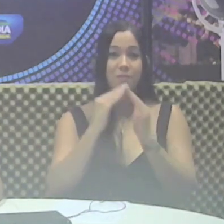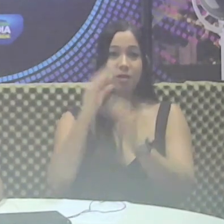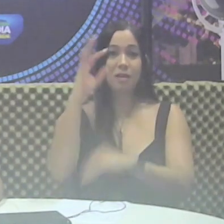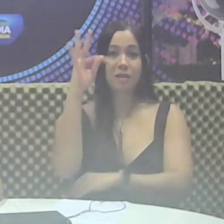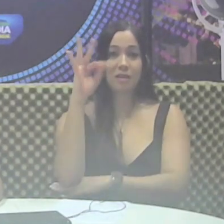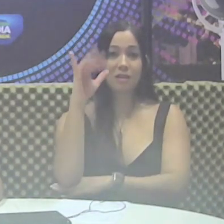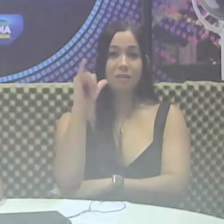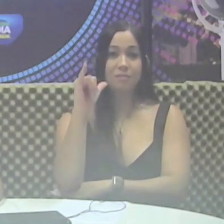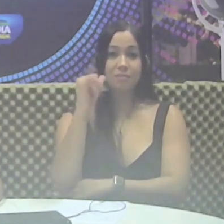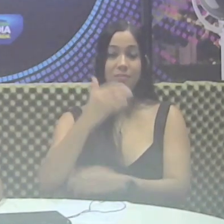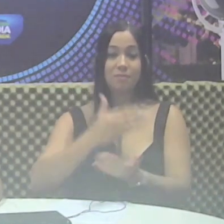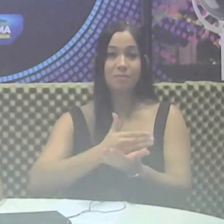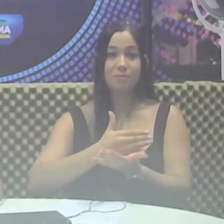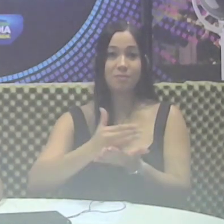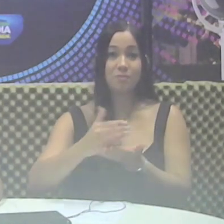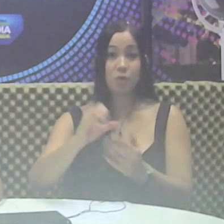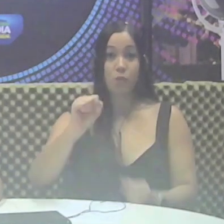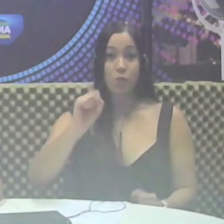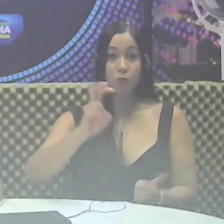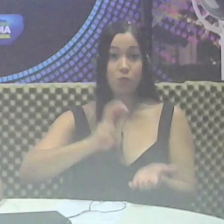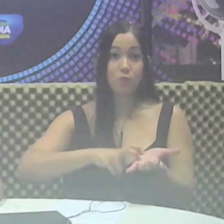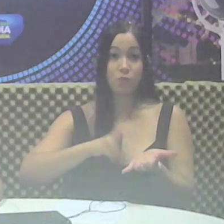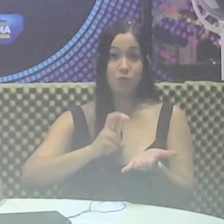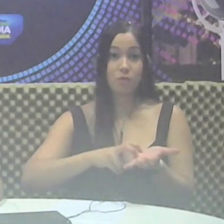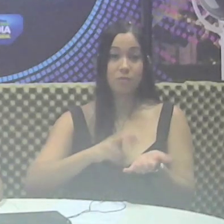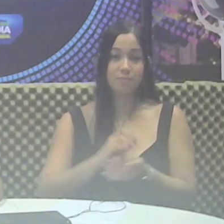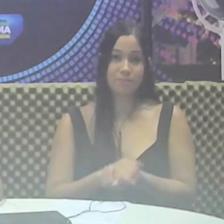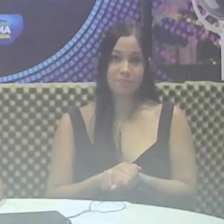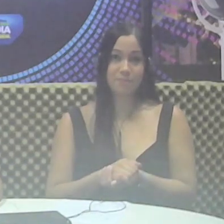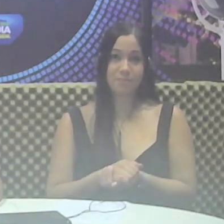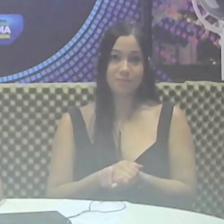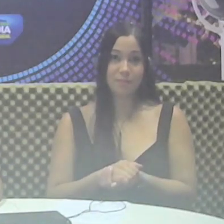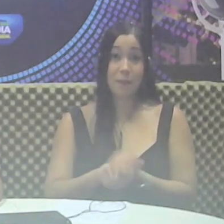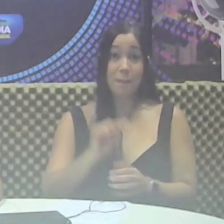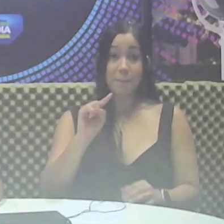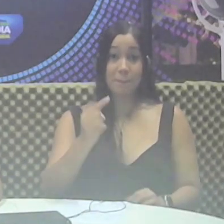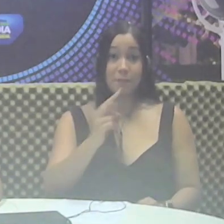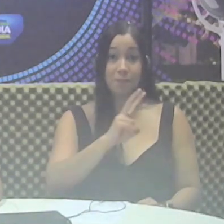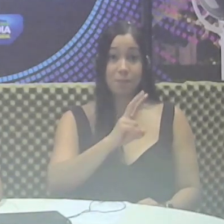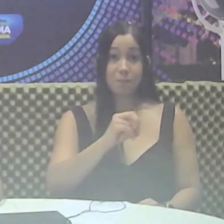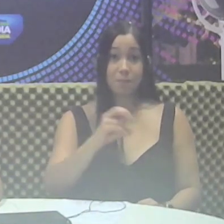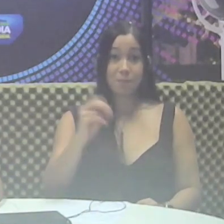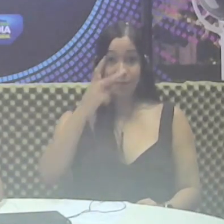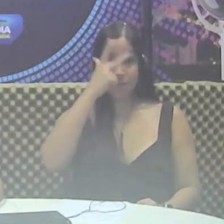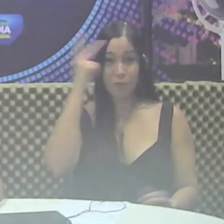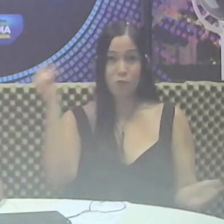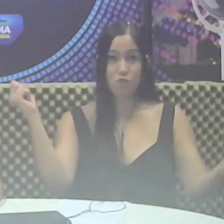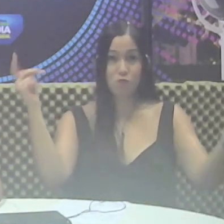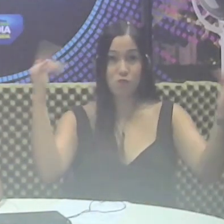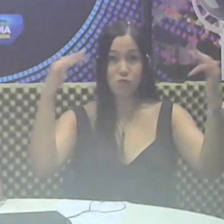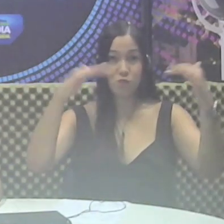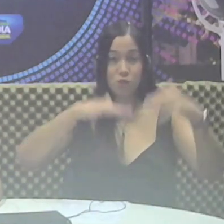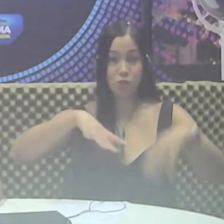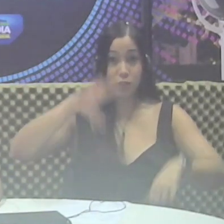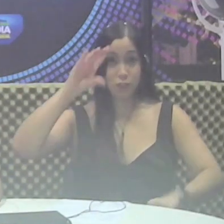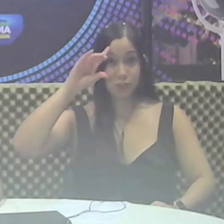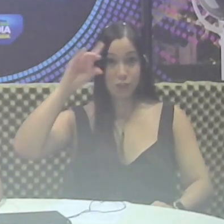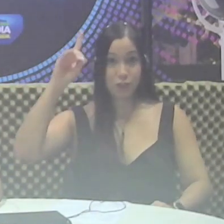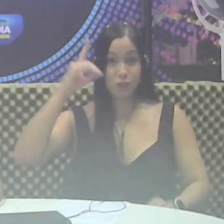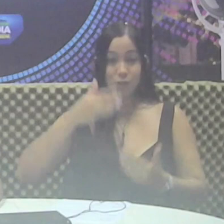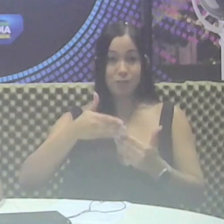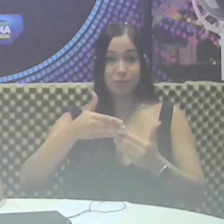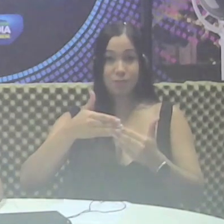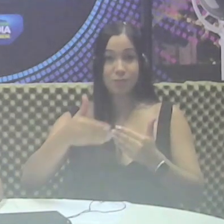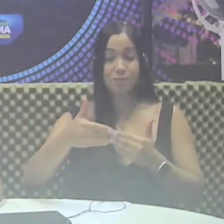Tibere. O início é às 8 da manhã. As primeiras 1.500 pessoas que comparecerem no dia da corrida, a partir